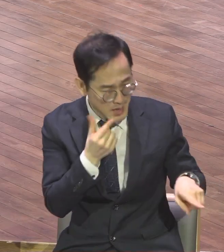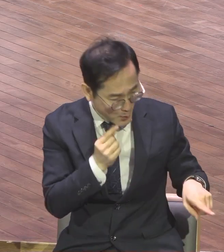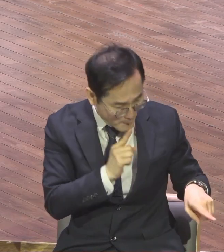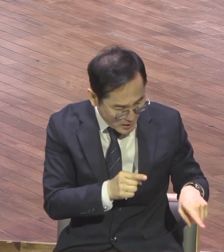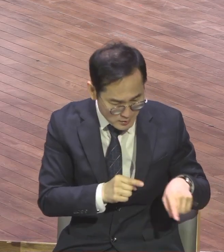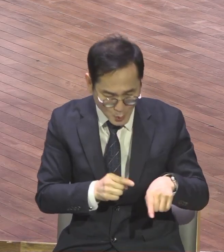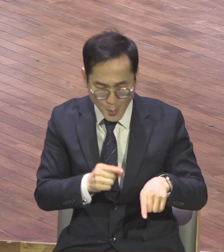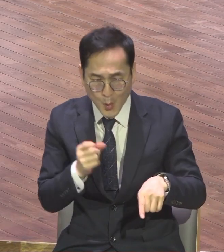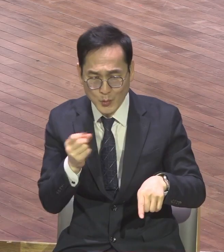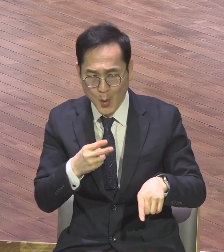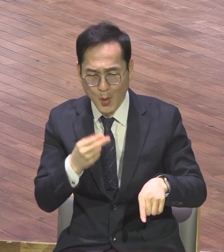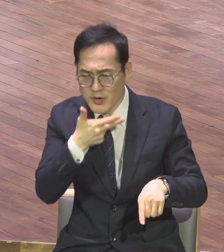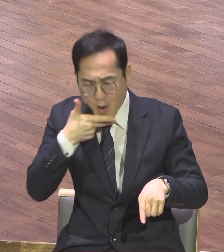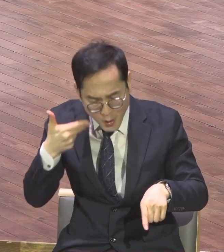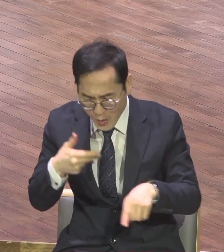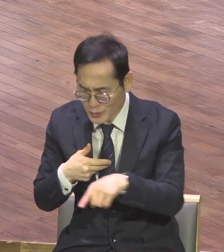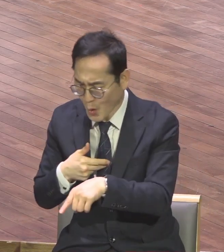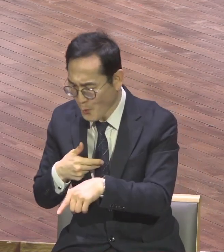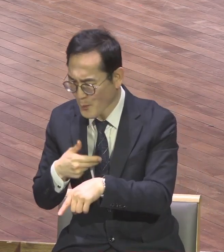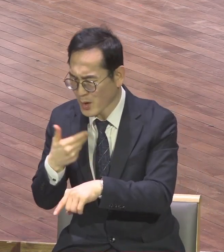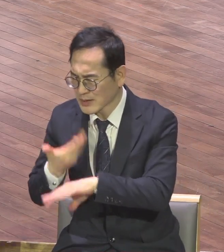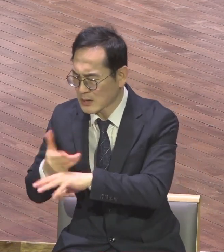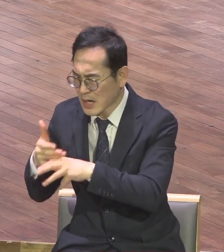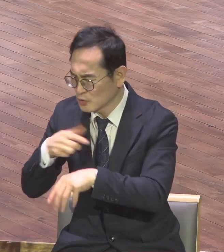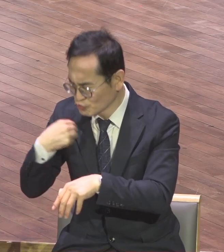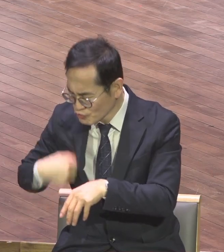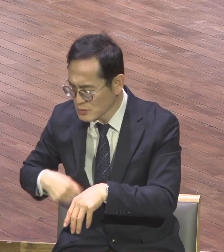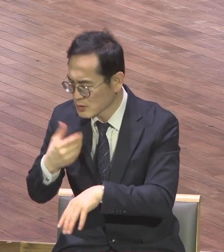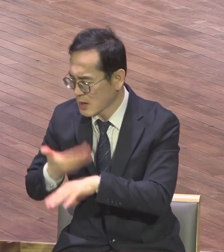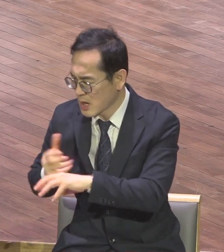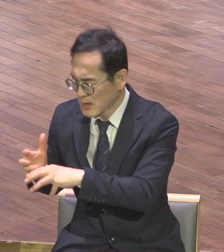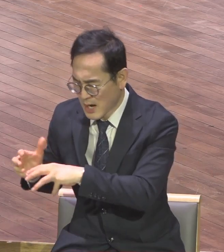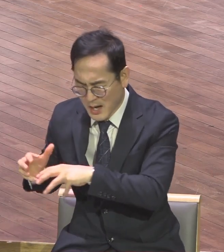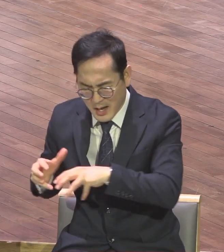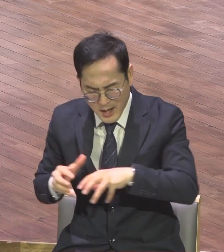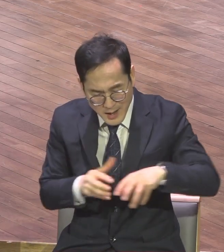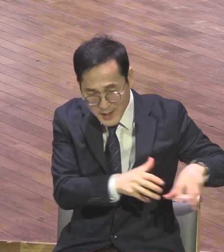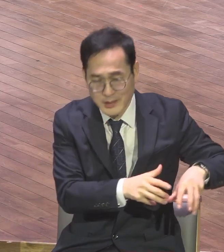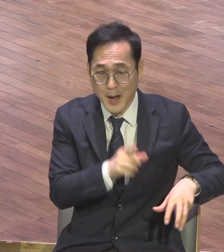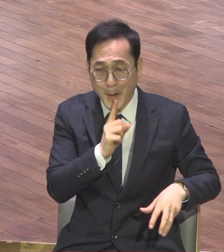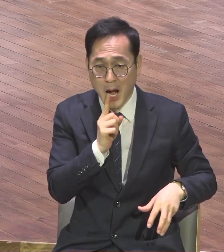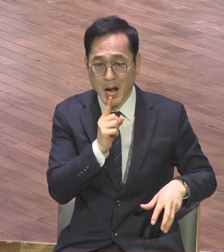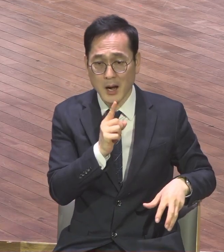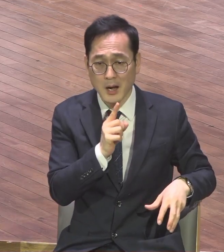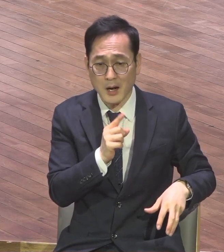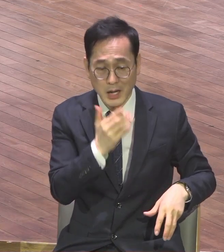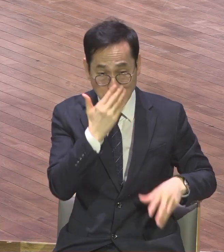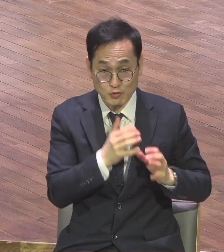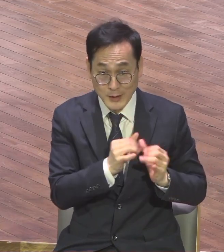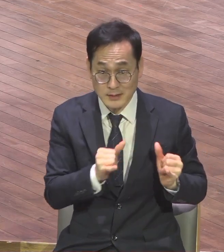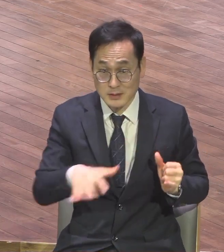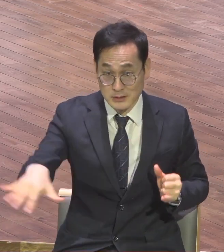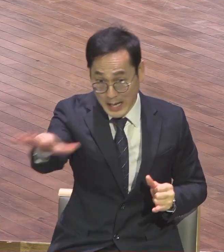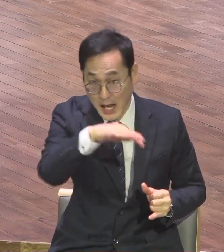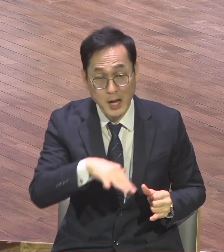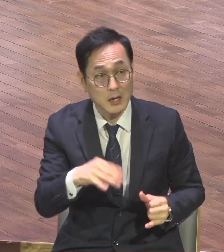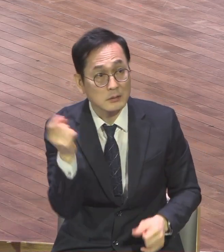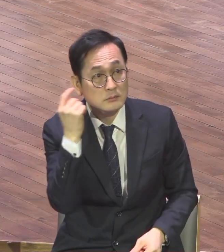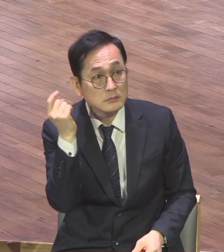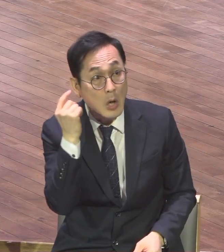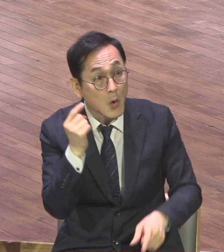나라 사람들 한 사람도 빠짐없이 알아들을 수 있도록 이 디아스포라들이 다 알아듣고